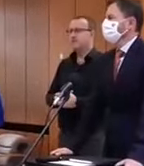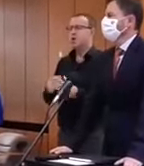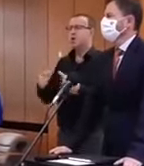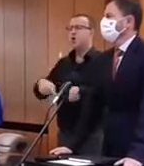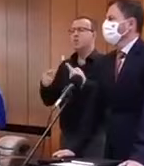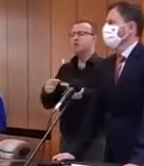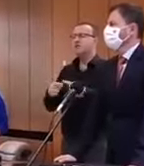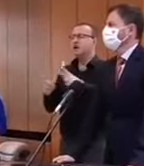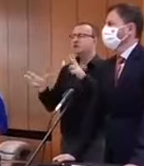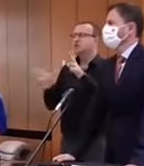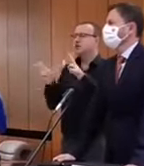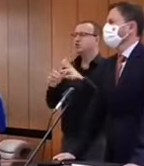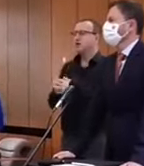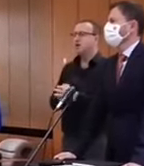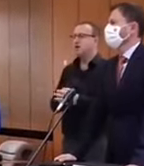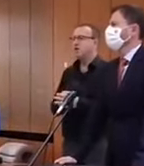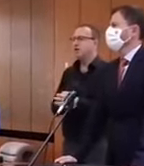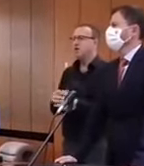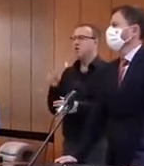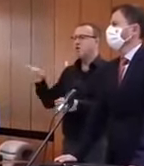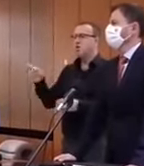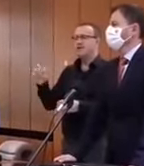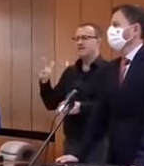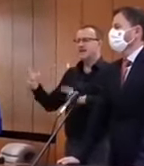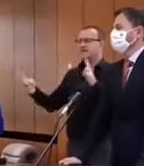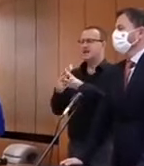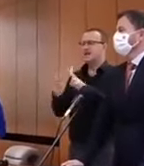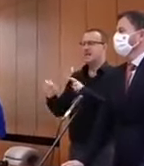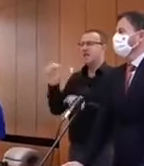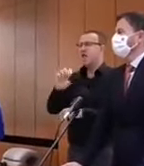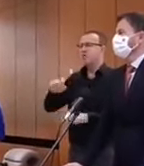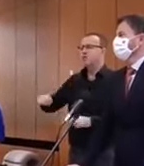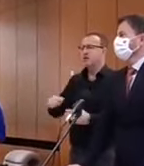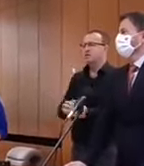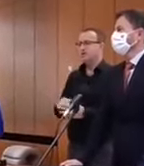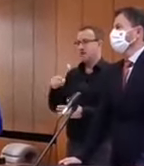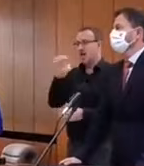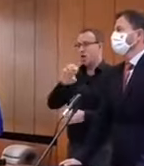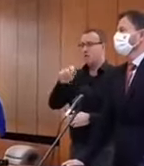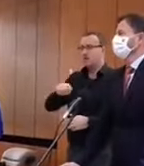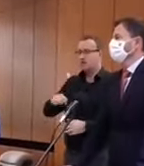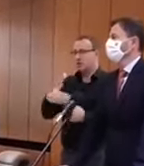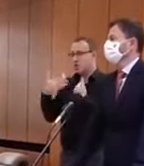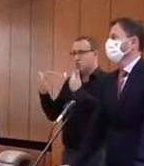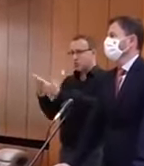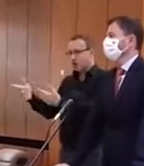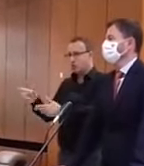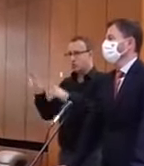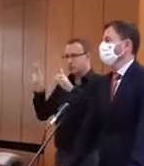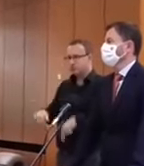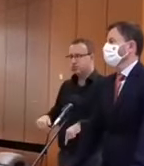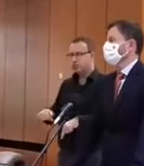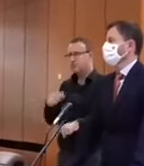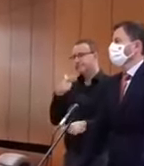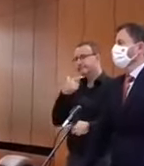opýtať, opozícia sa sťažuje, že oni sa nestretávajú s tými europoslancami. Či dostanú tí europoslanci taký objektívny vyvážený